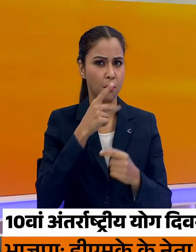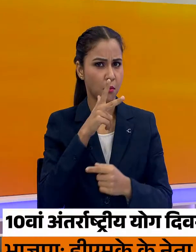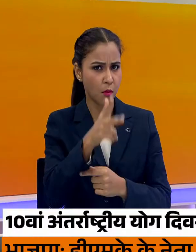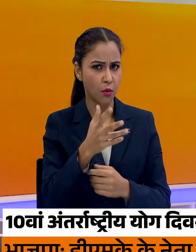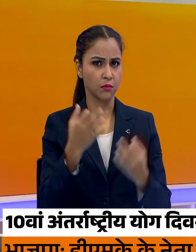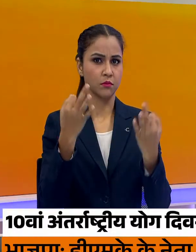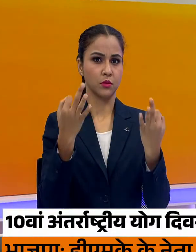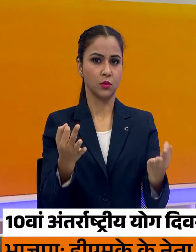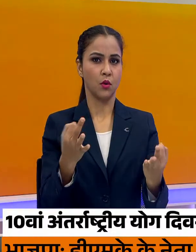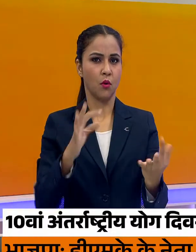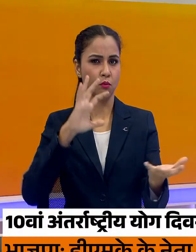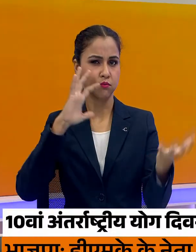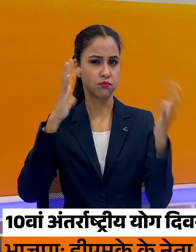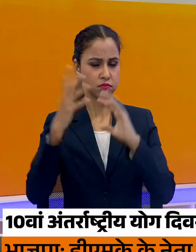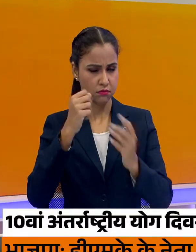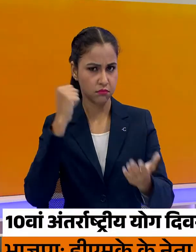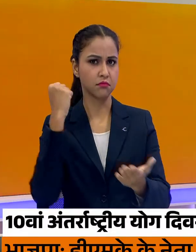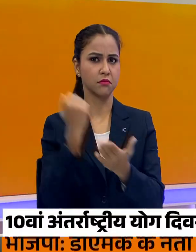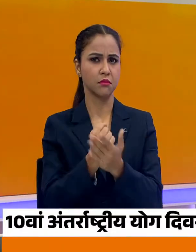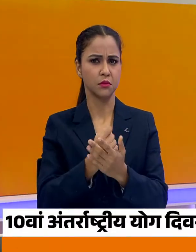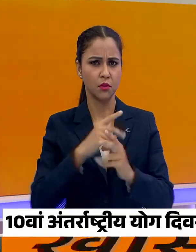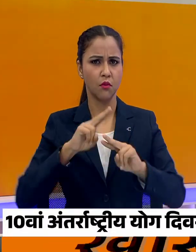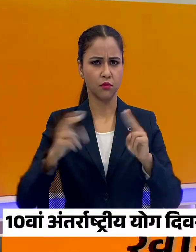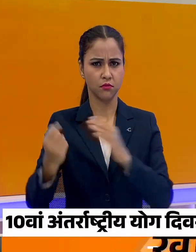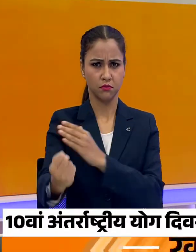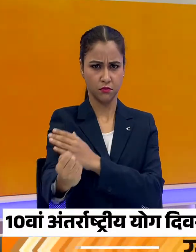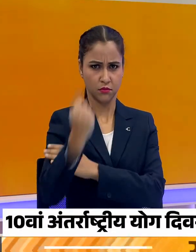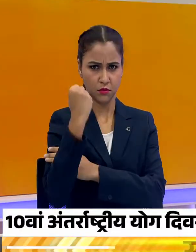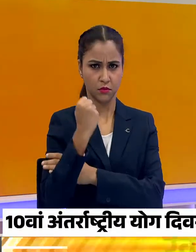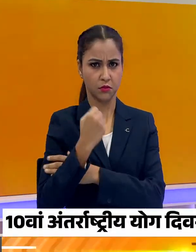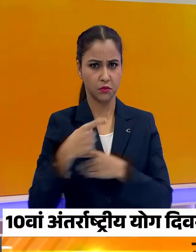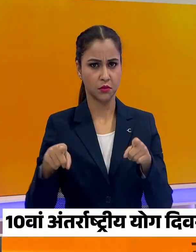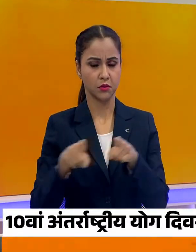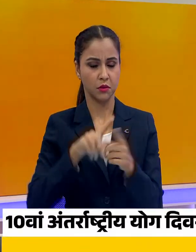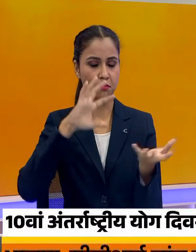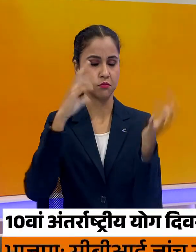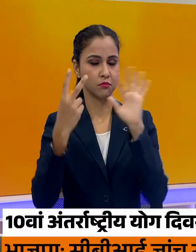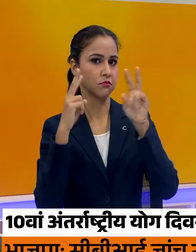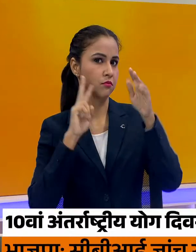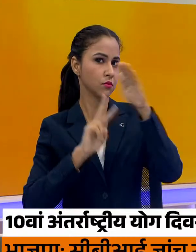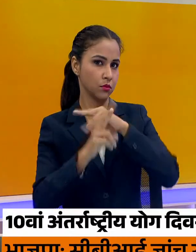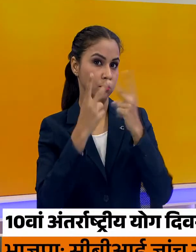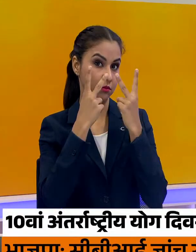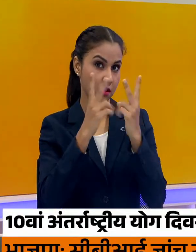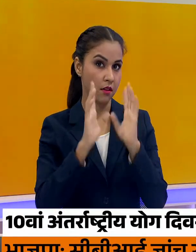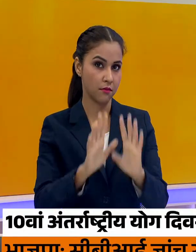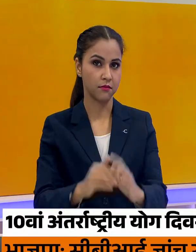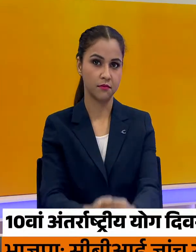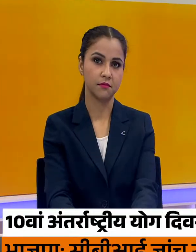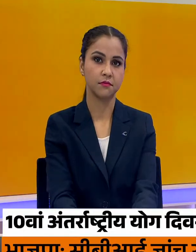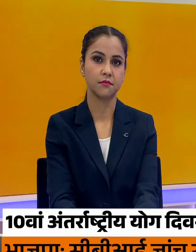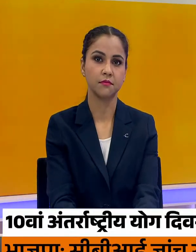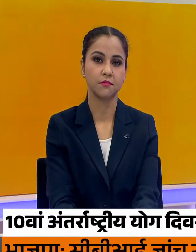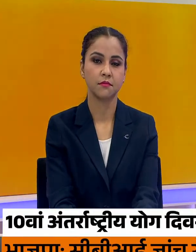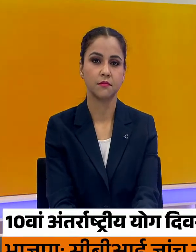योग को वैश्विक हित के शक्तिशाली तंत्र के रूप में देखती है दुनिया।